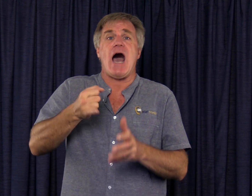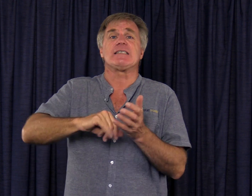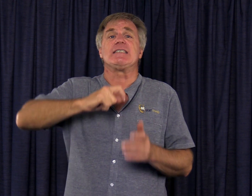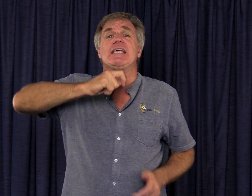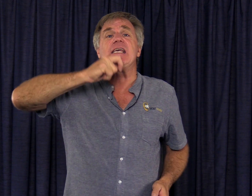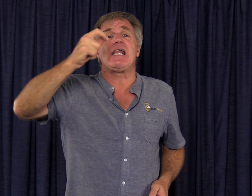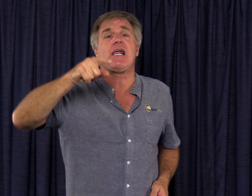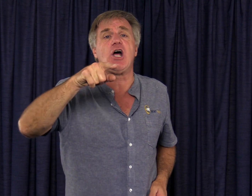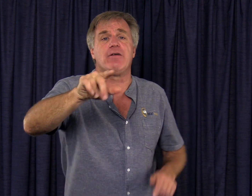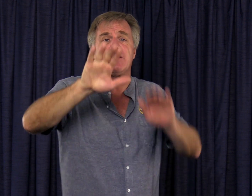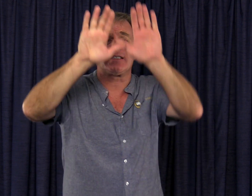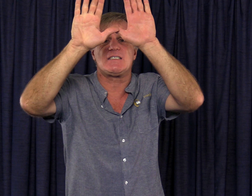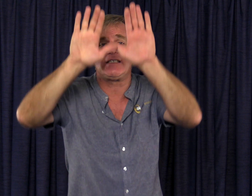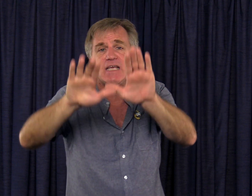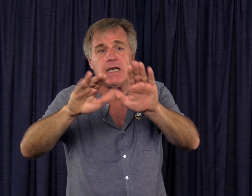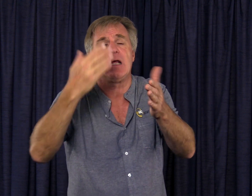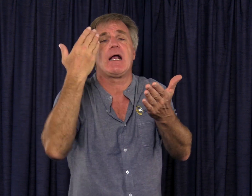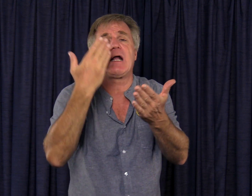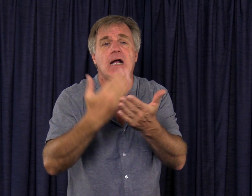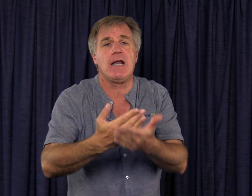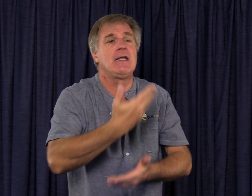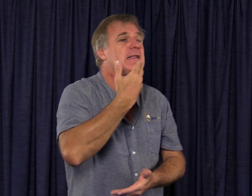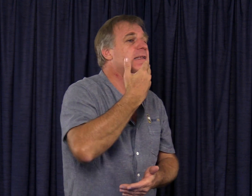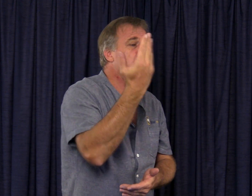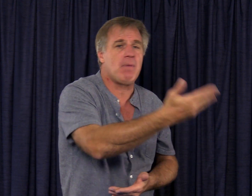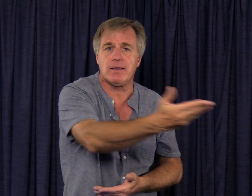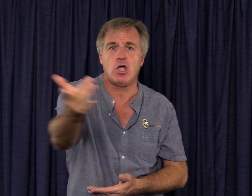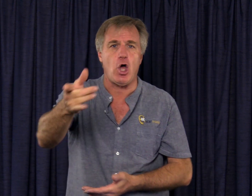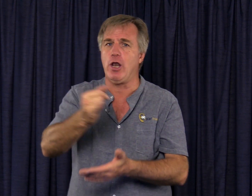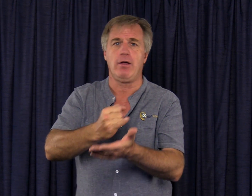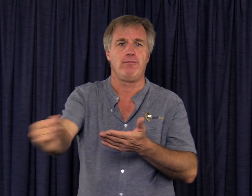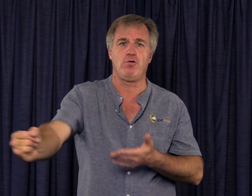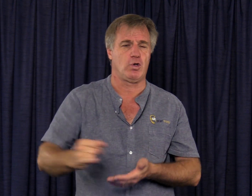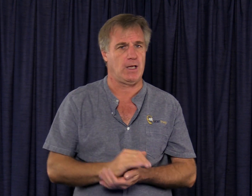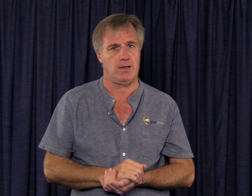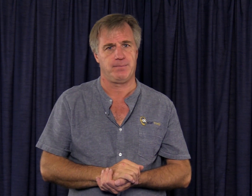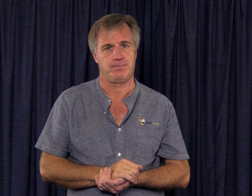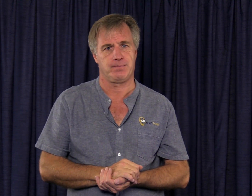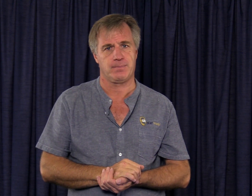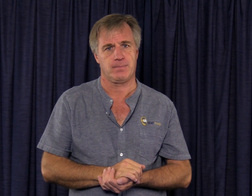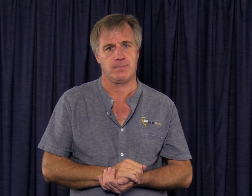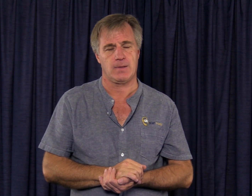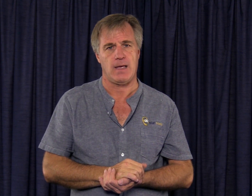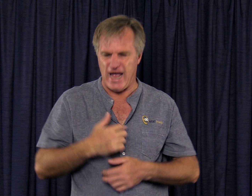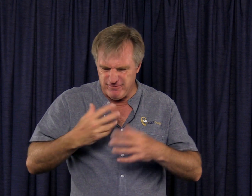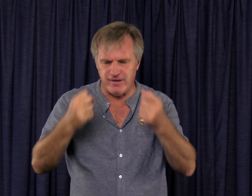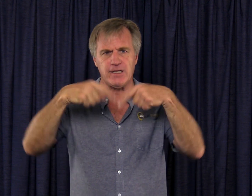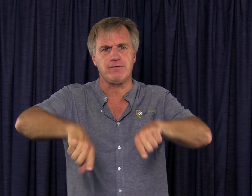as die Here hulle wil seën, kan niemand hulle vloek nie. Ek vat dit